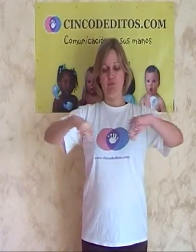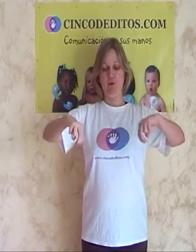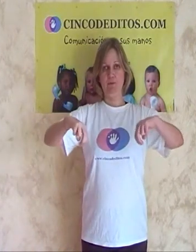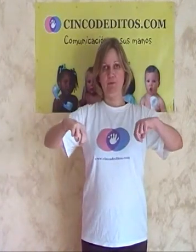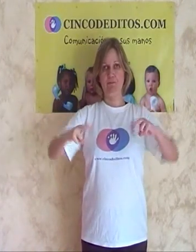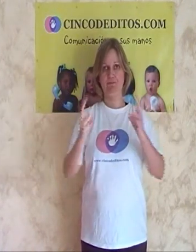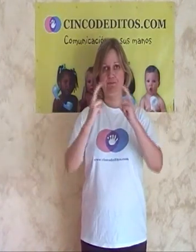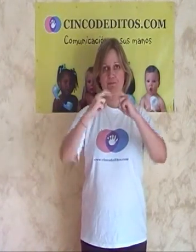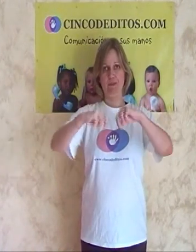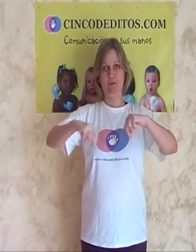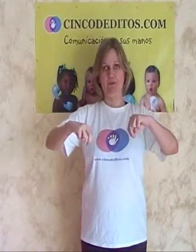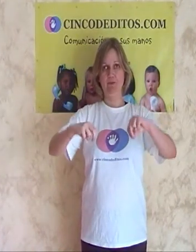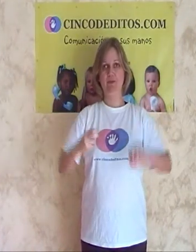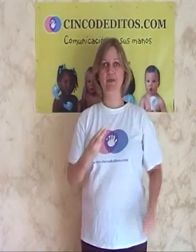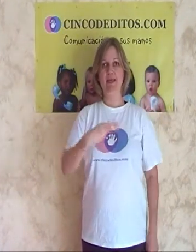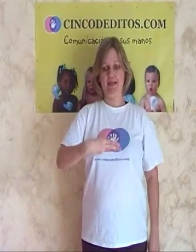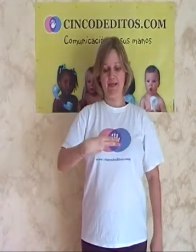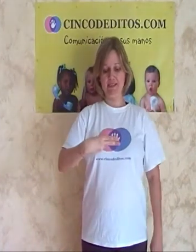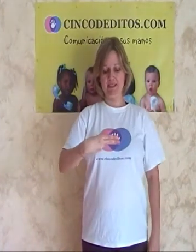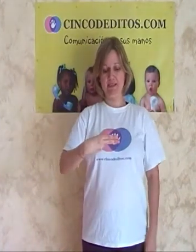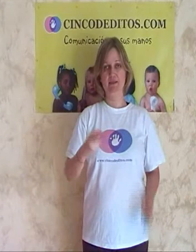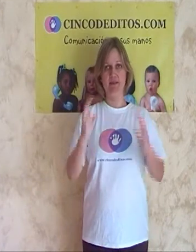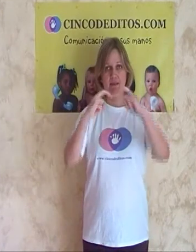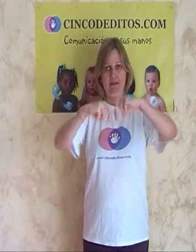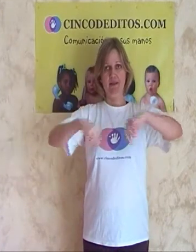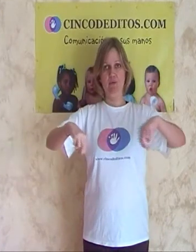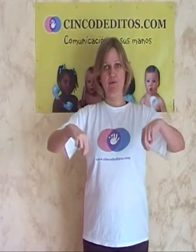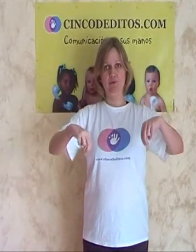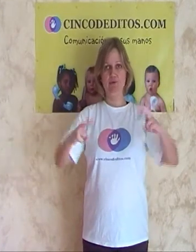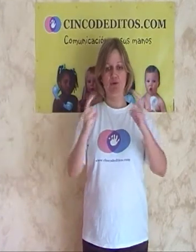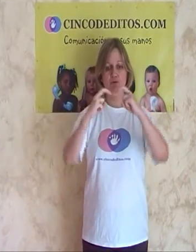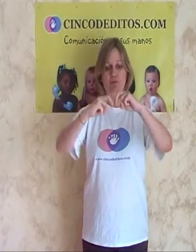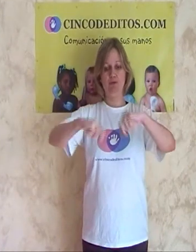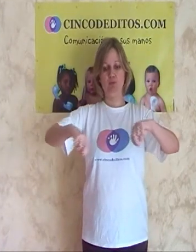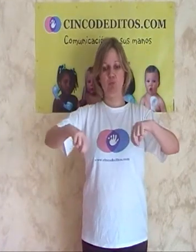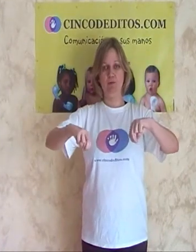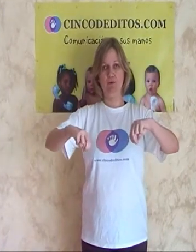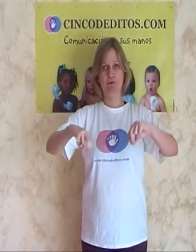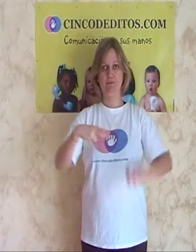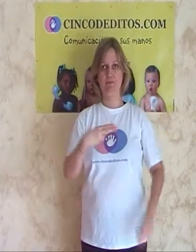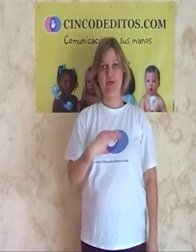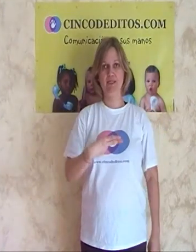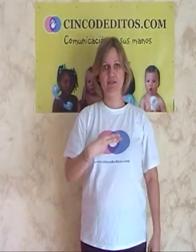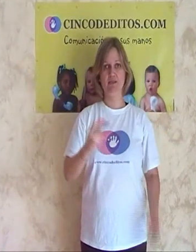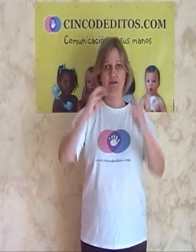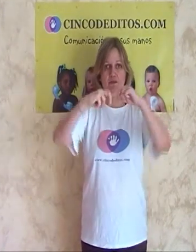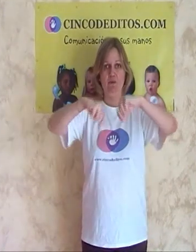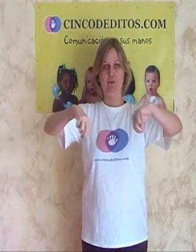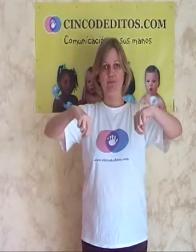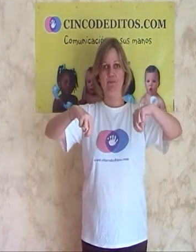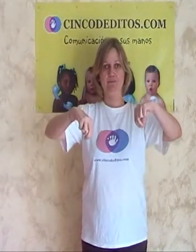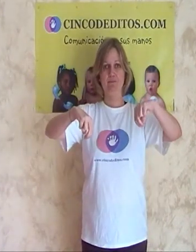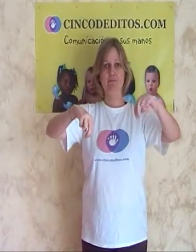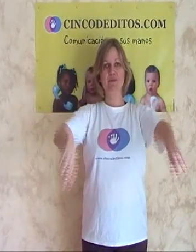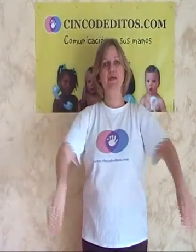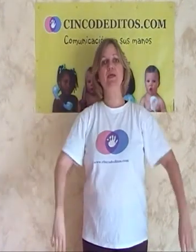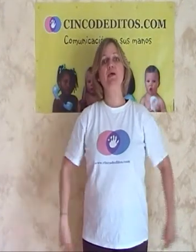de huevo. Huevo. H de huevo. Estoy rompiendo huevo. H de huevo. H